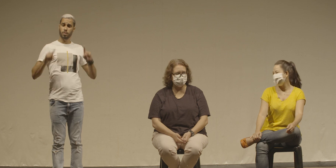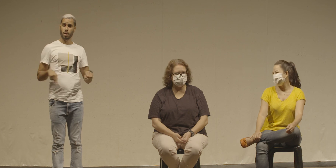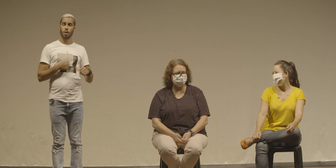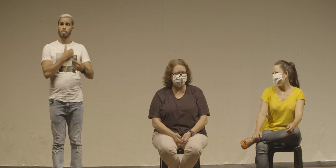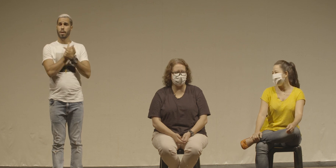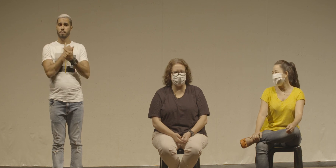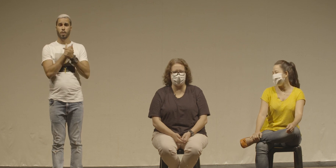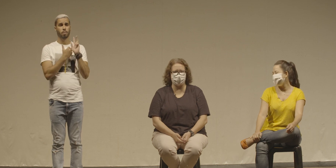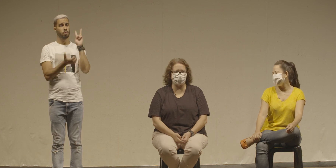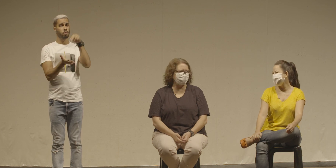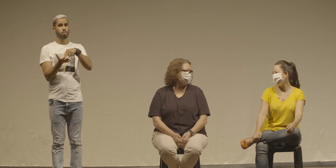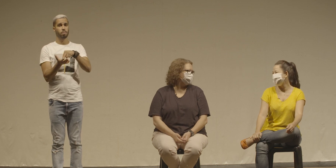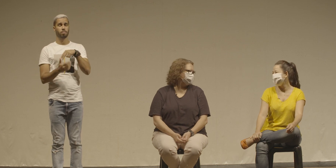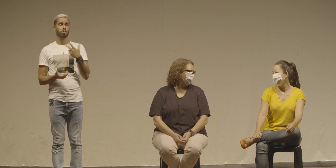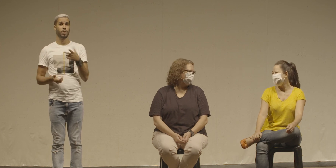as tâmaras.